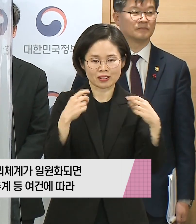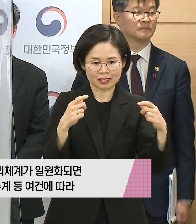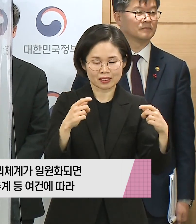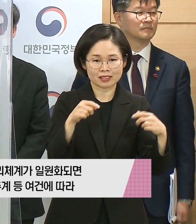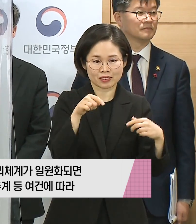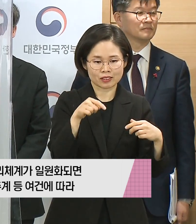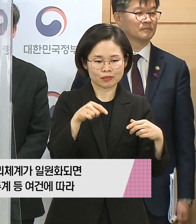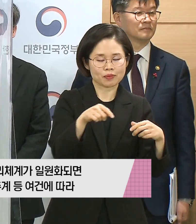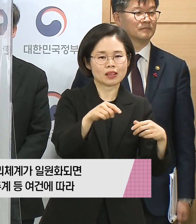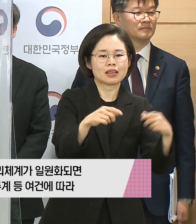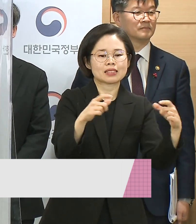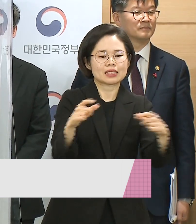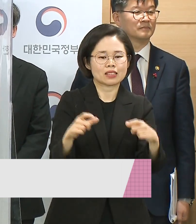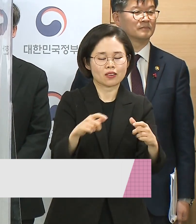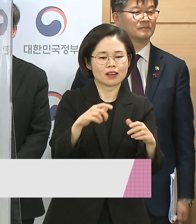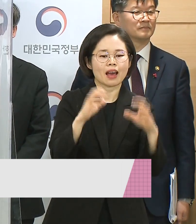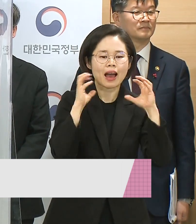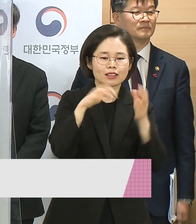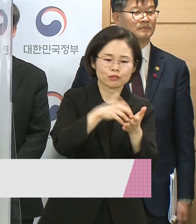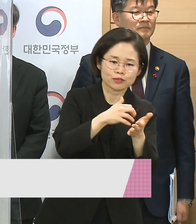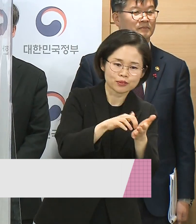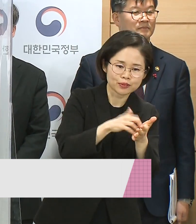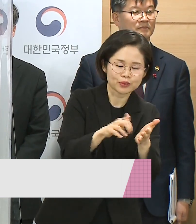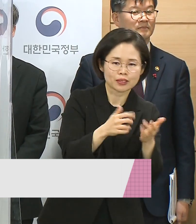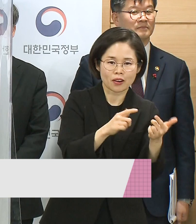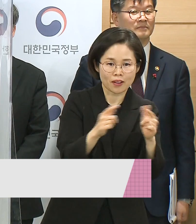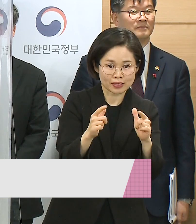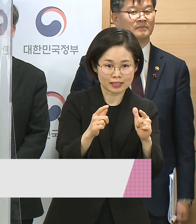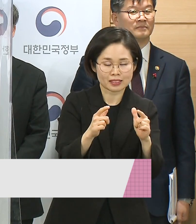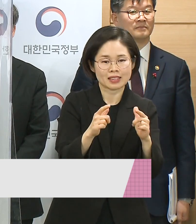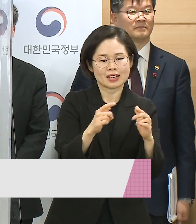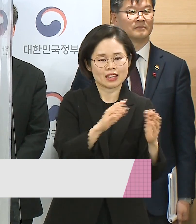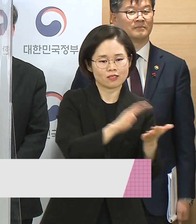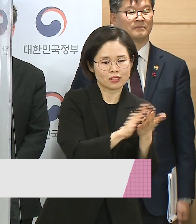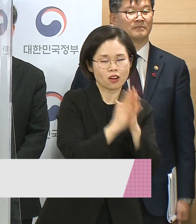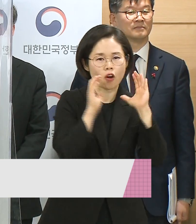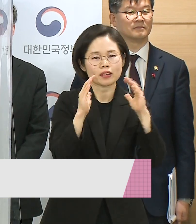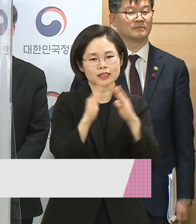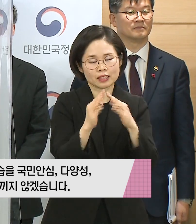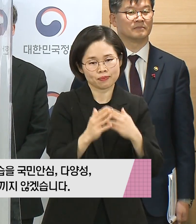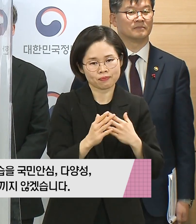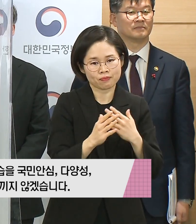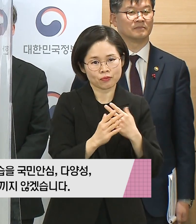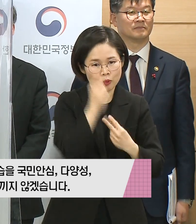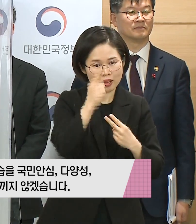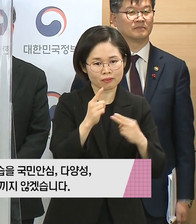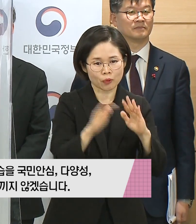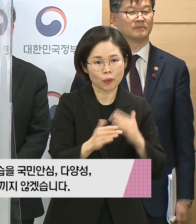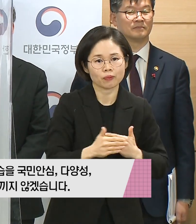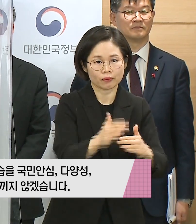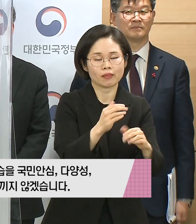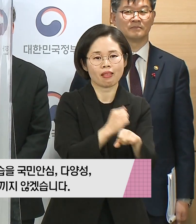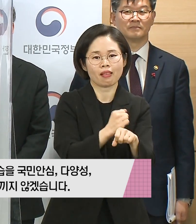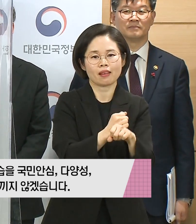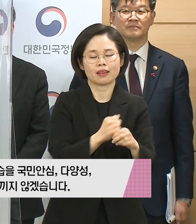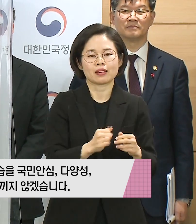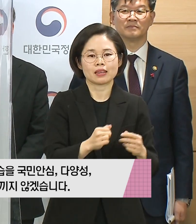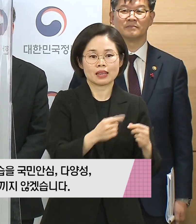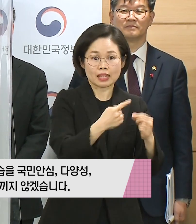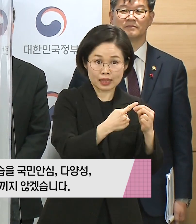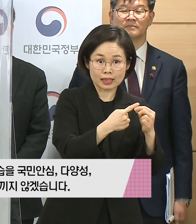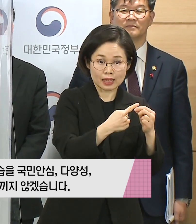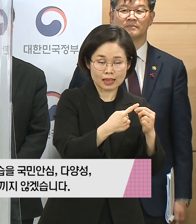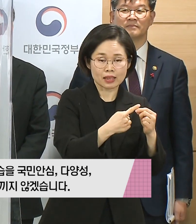인구 추계 등 여건에 따라 통합 작업이 본격 추진될 것입니다. 1단계에서 마련된 새로운